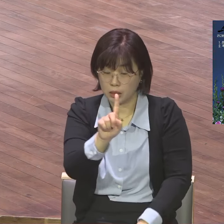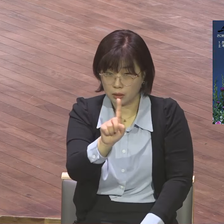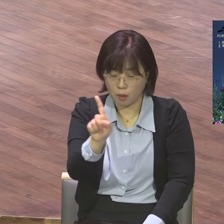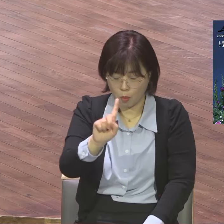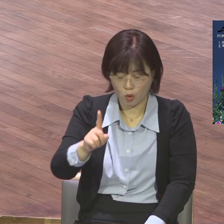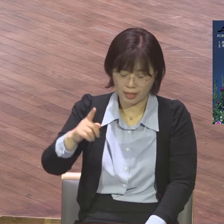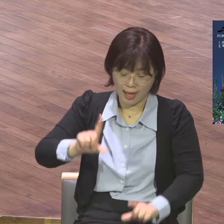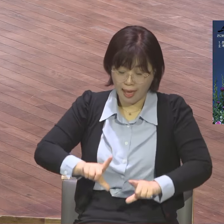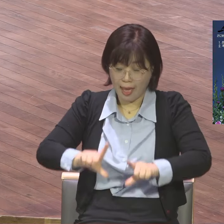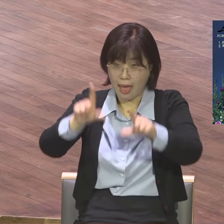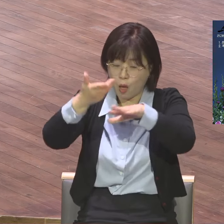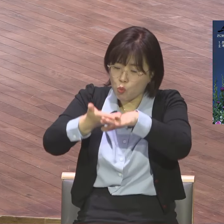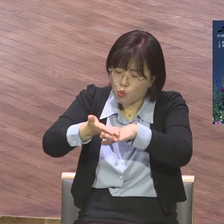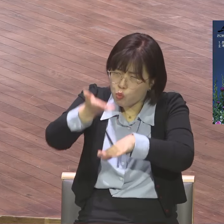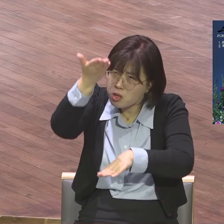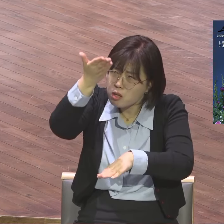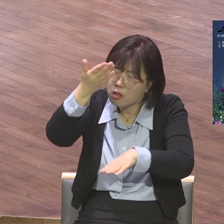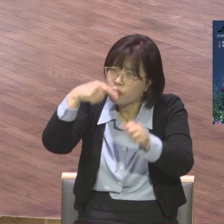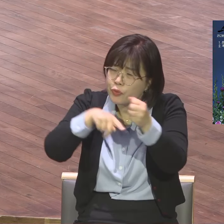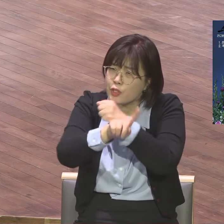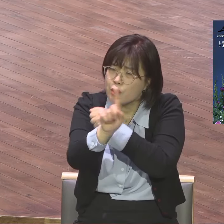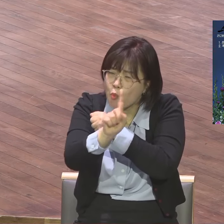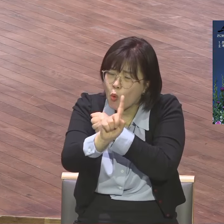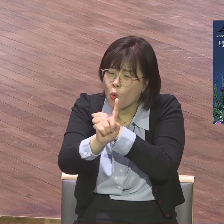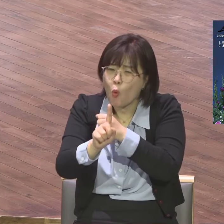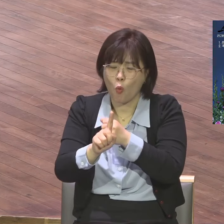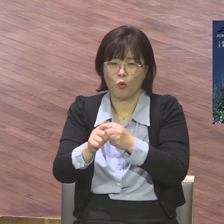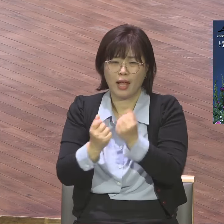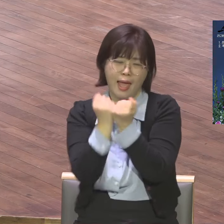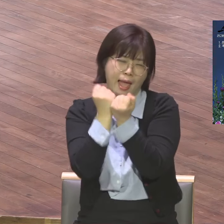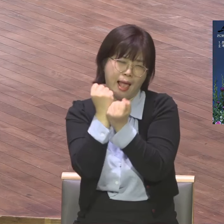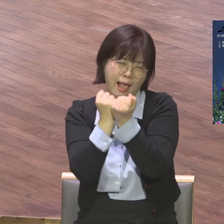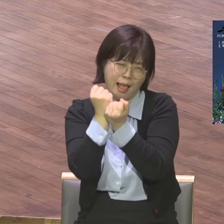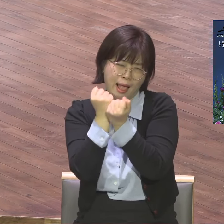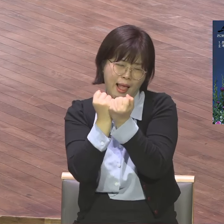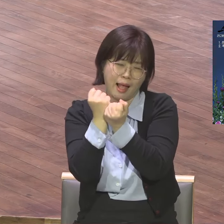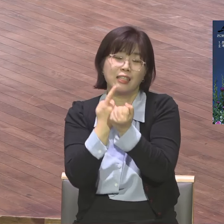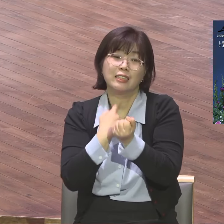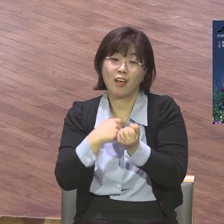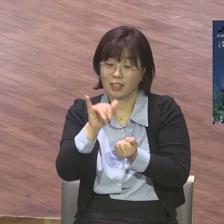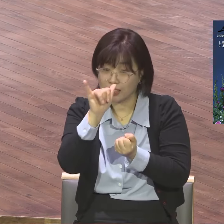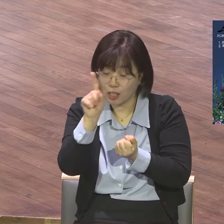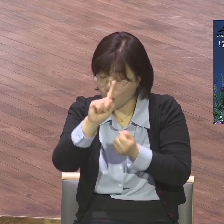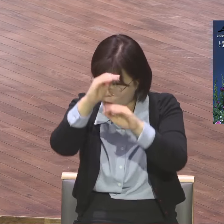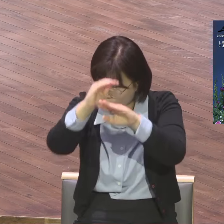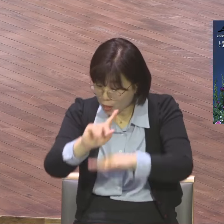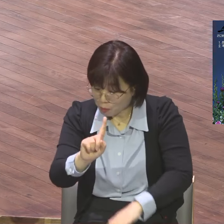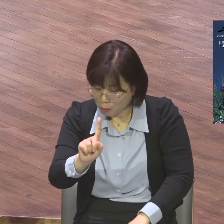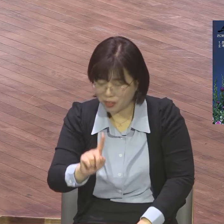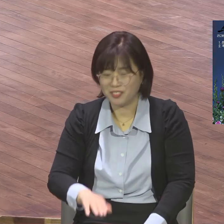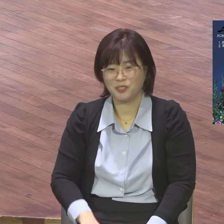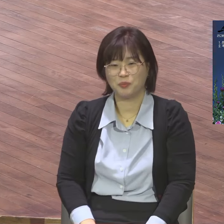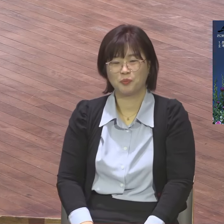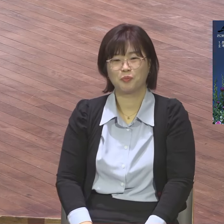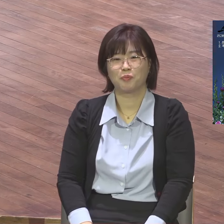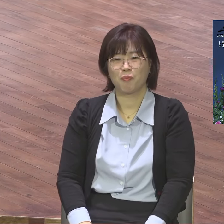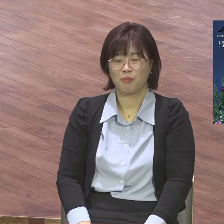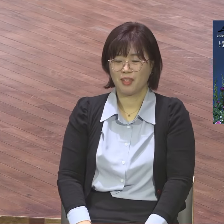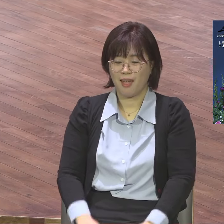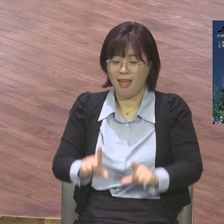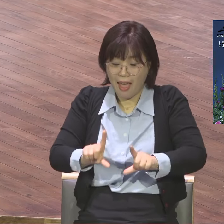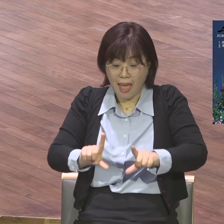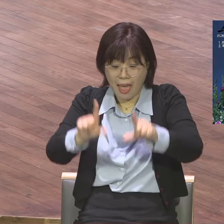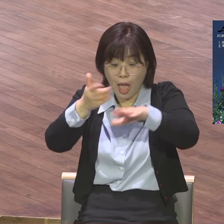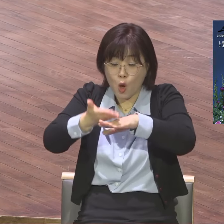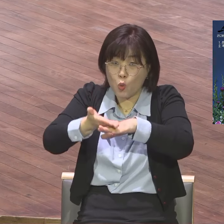대해서 이렇게 설명했어요. 사람들은 해 위의 것들이 무엇인지 알 때만 해 아래에 있는 것들을